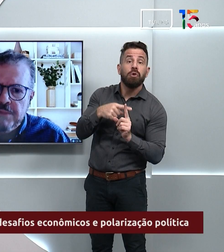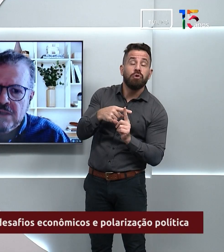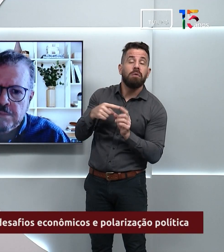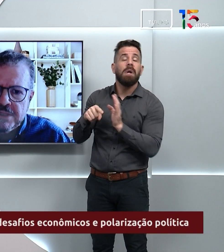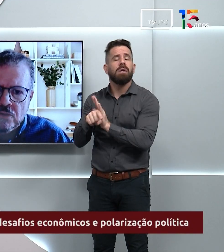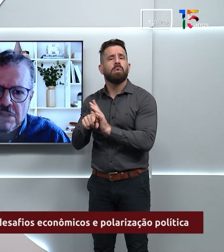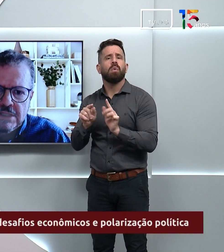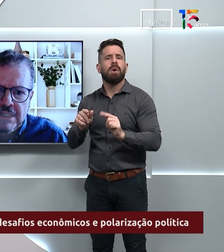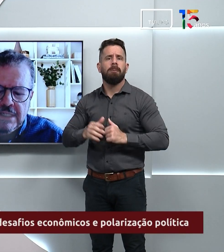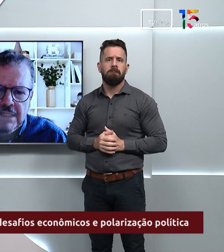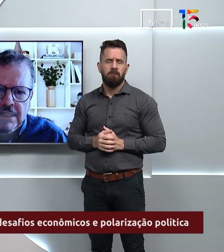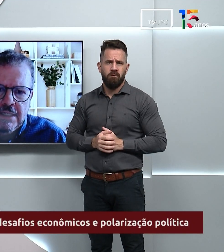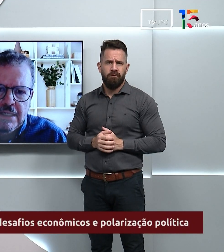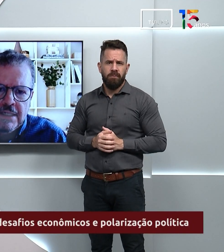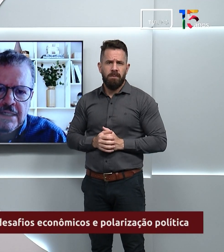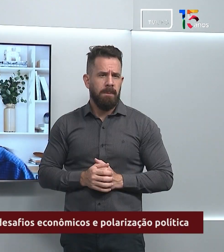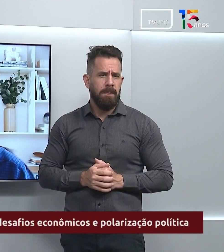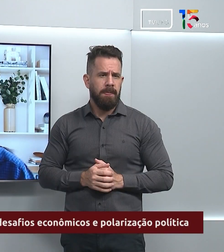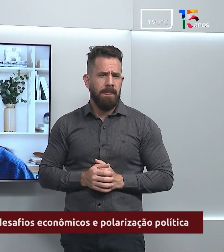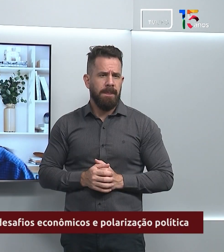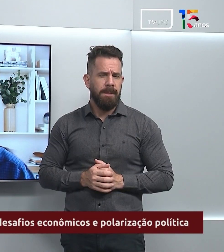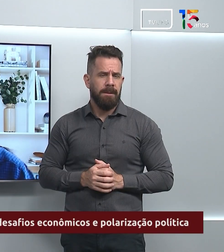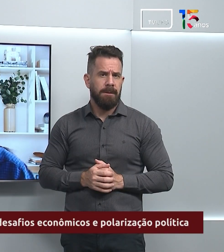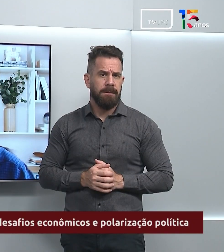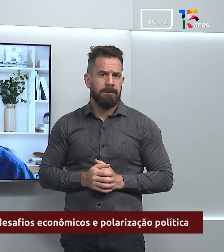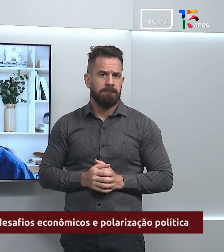Bom, primeiro eu preciso dizer que